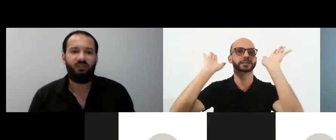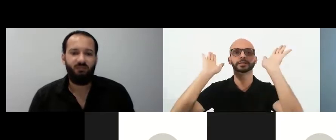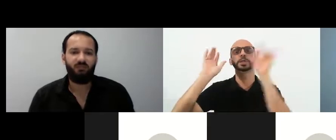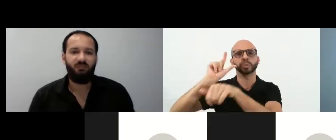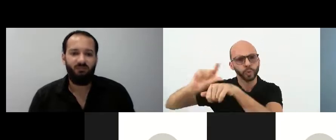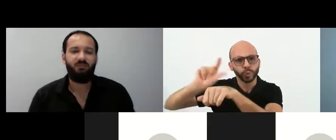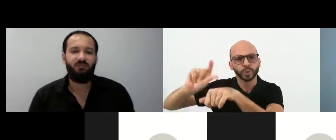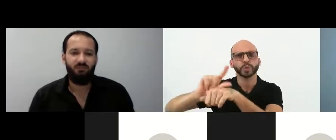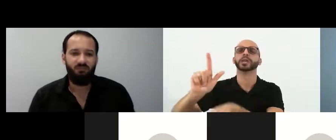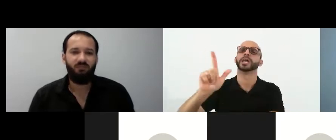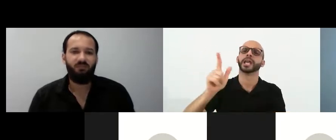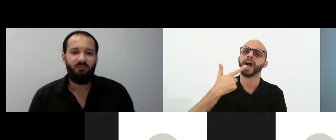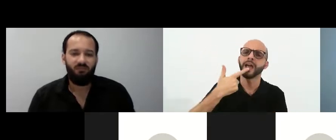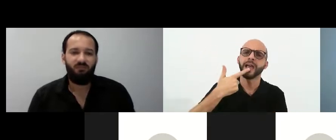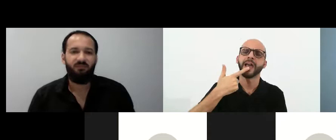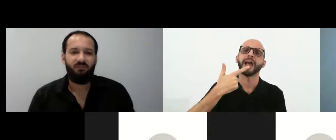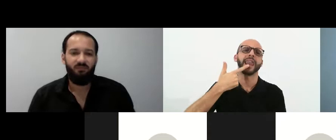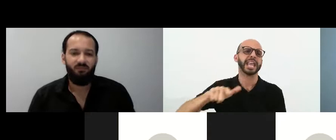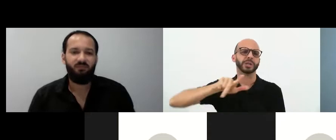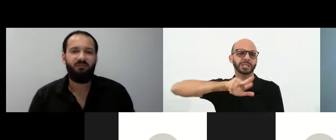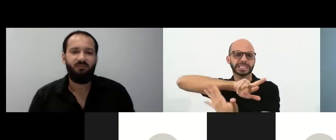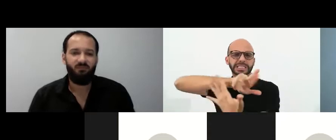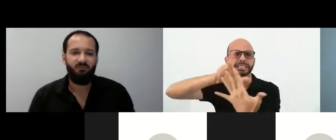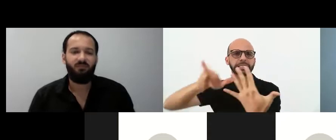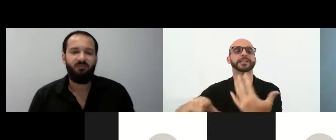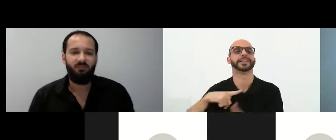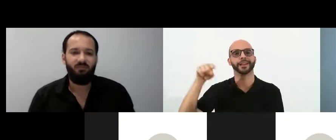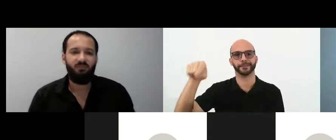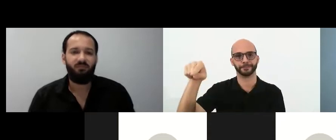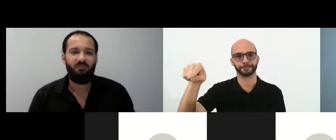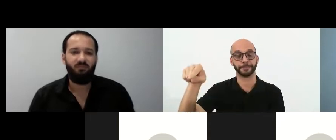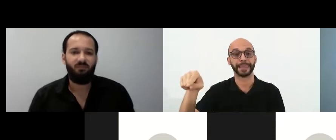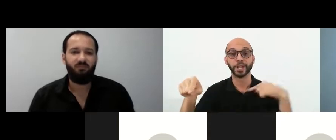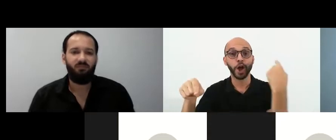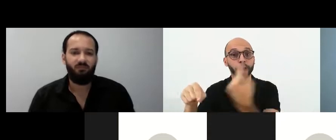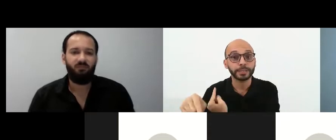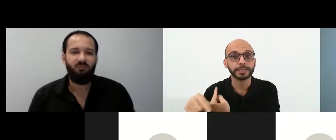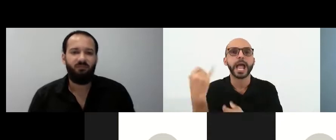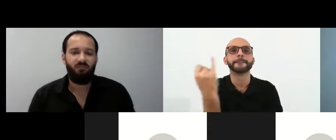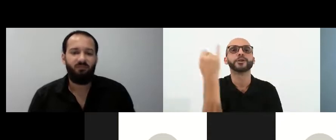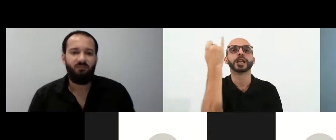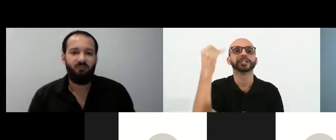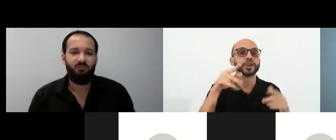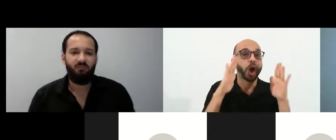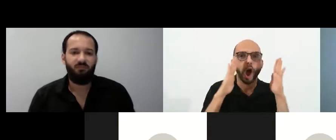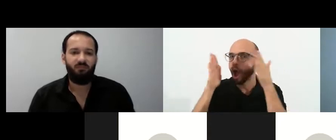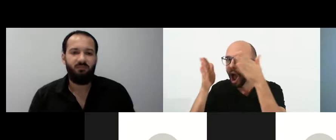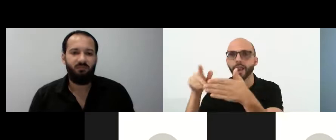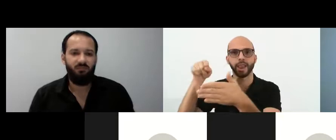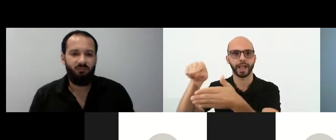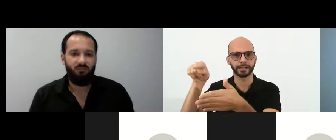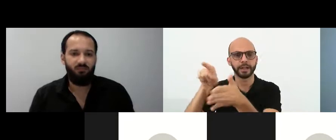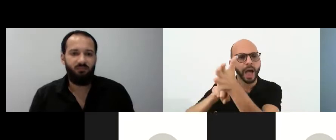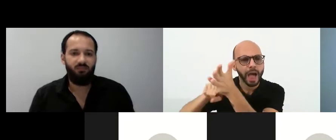é fluente, né? Por exemplo, cursos de idiomas,